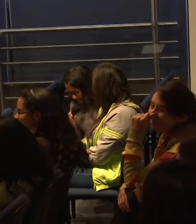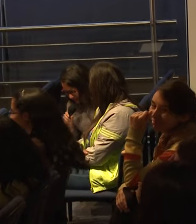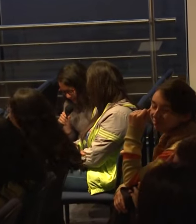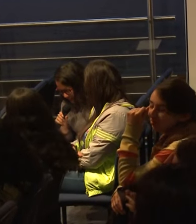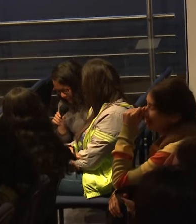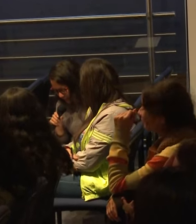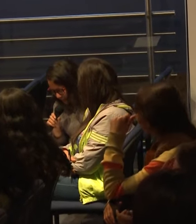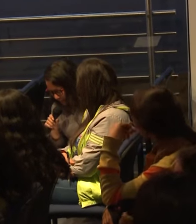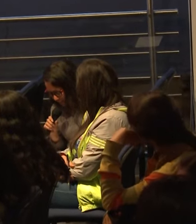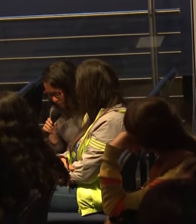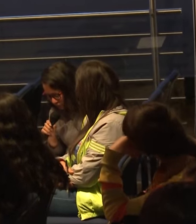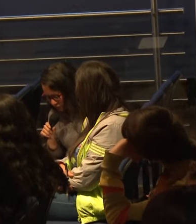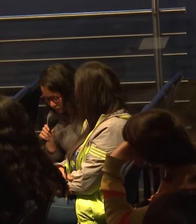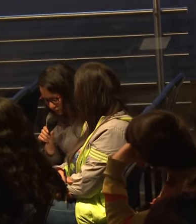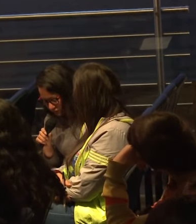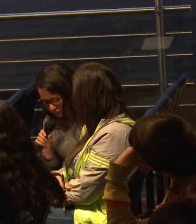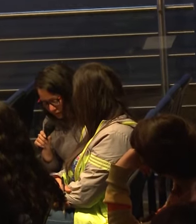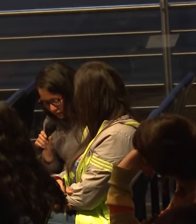Ok,